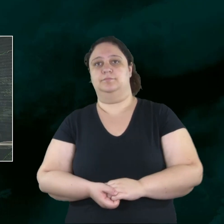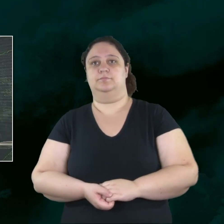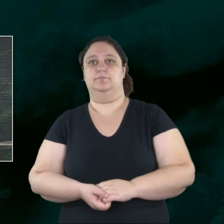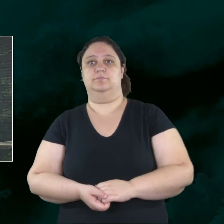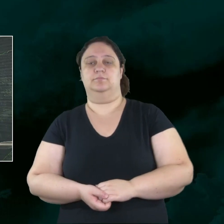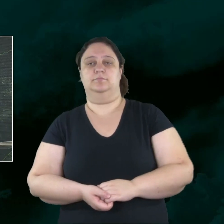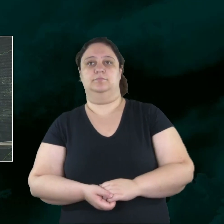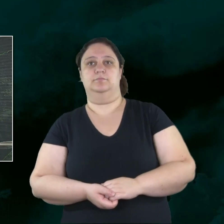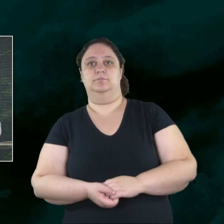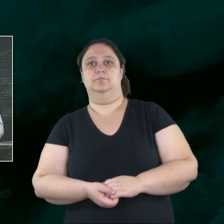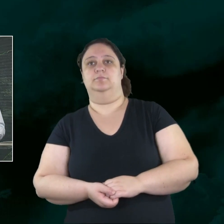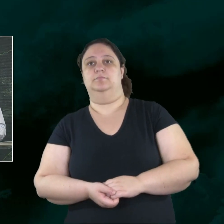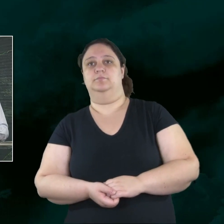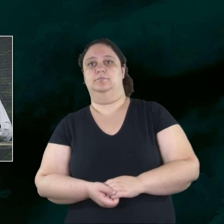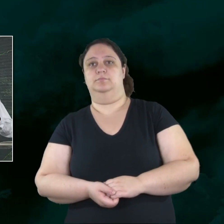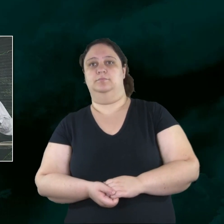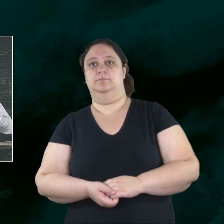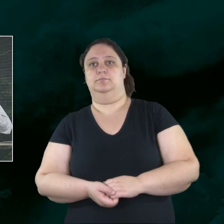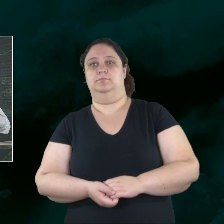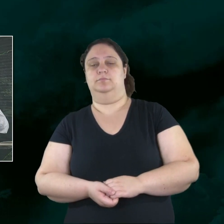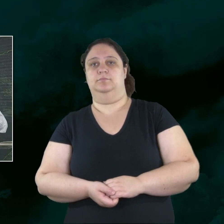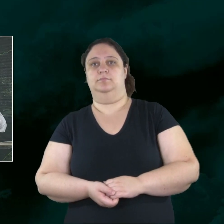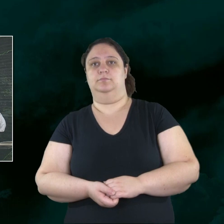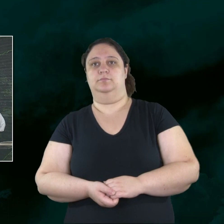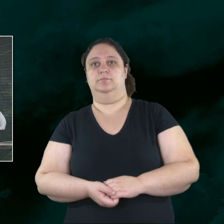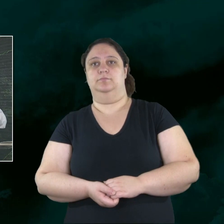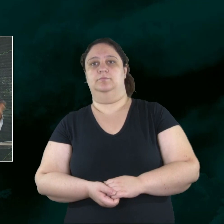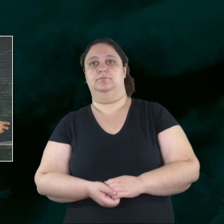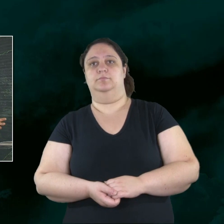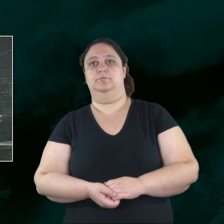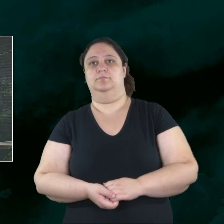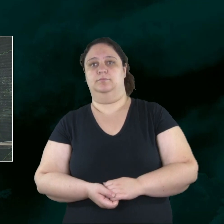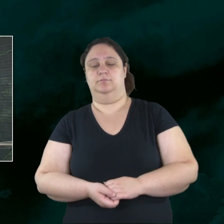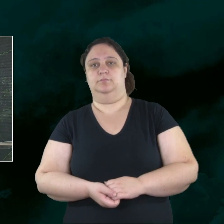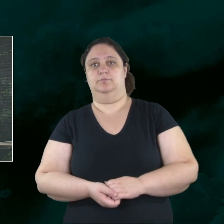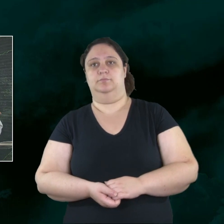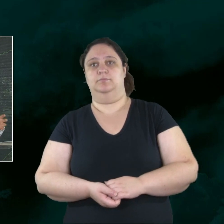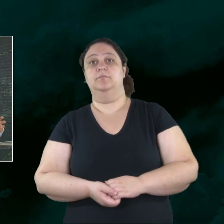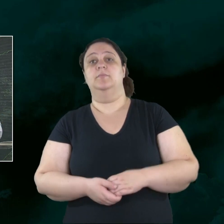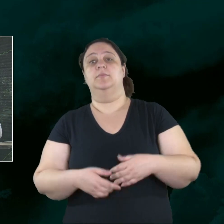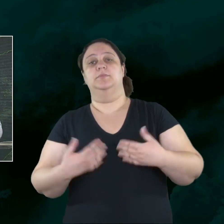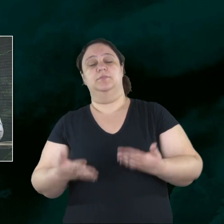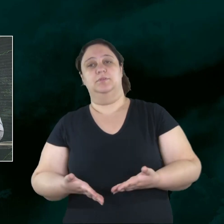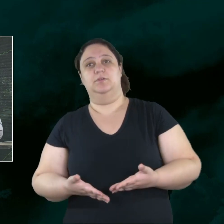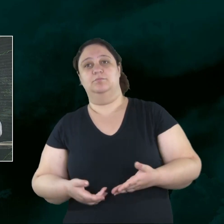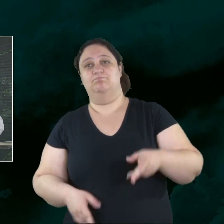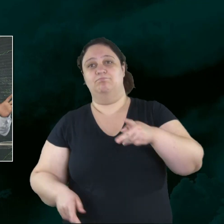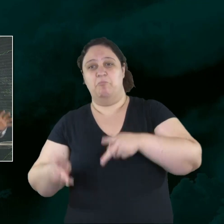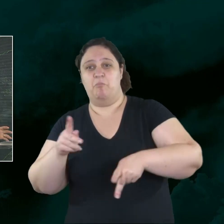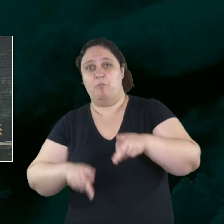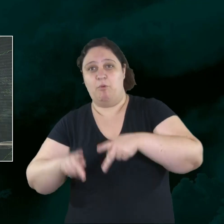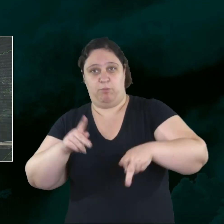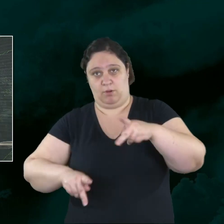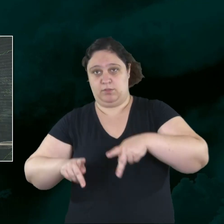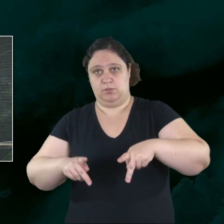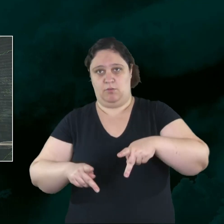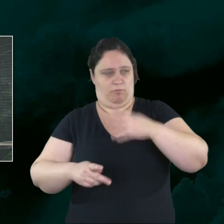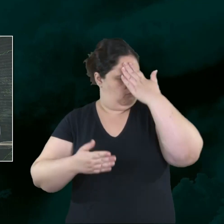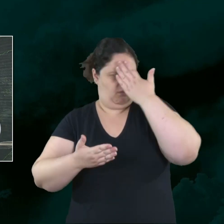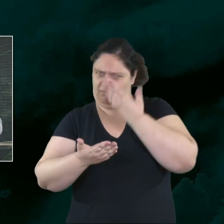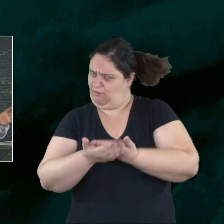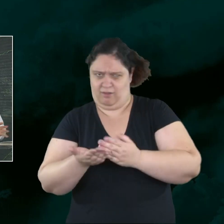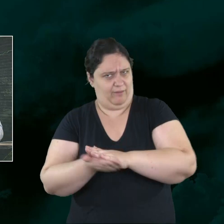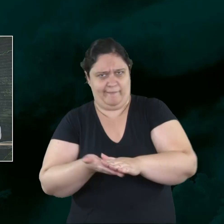Queira ou não queira, mesmo uma nação totalmente, né, que não crê em Deus,